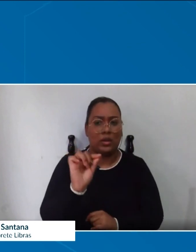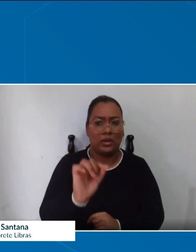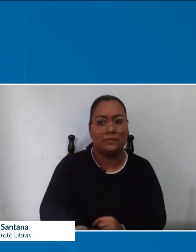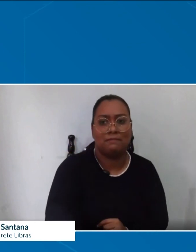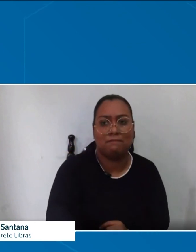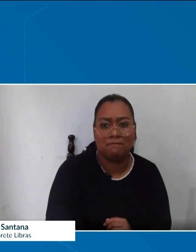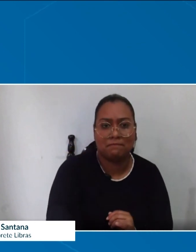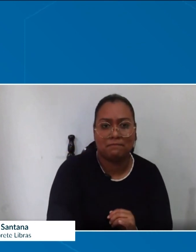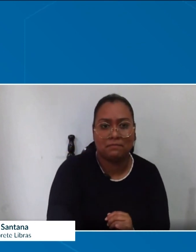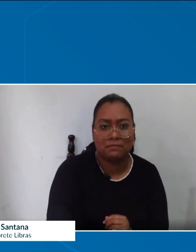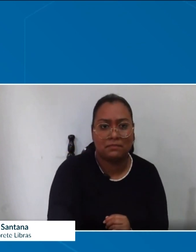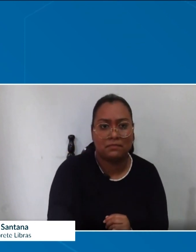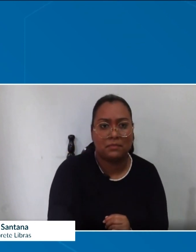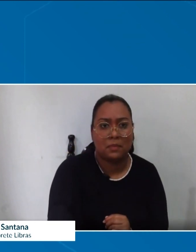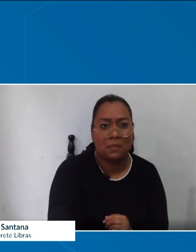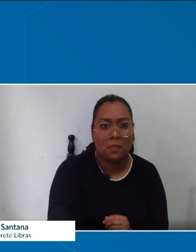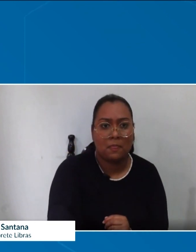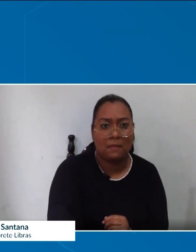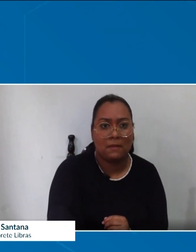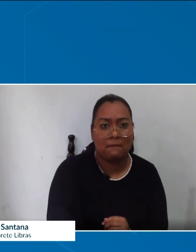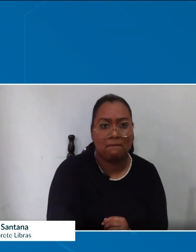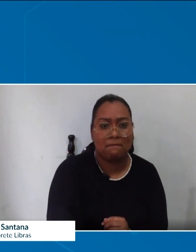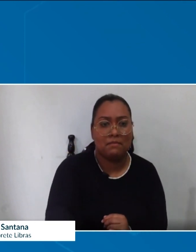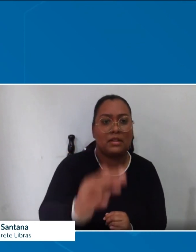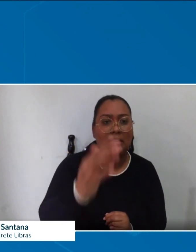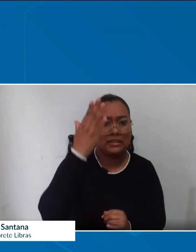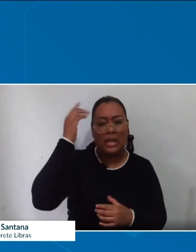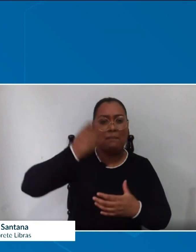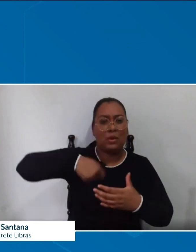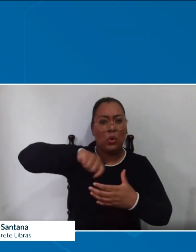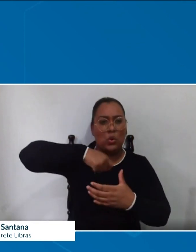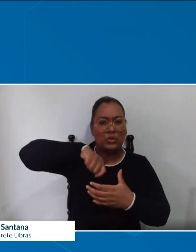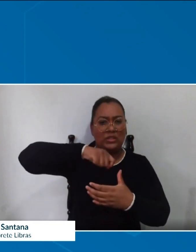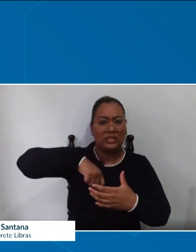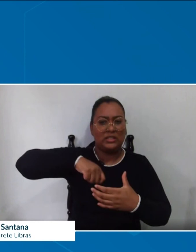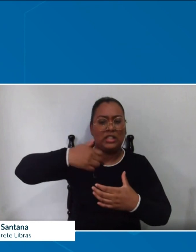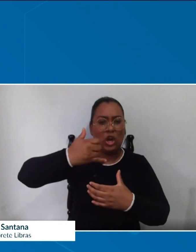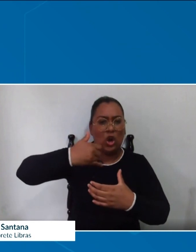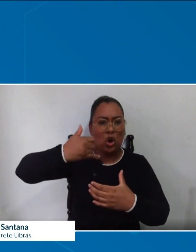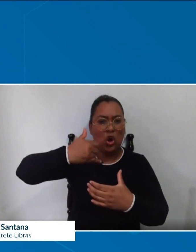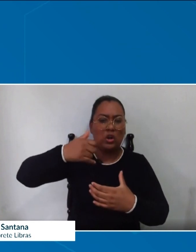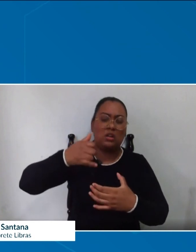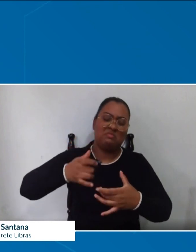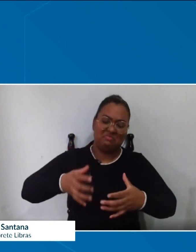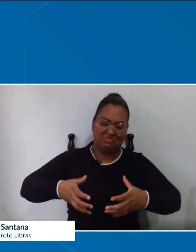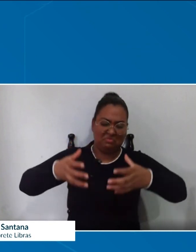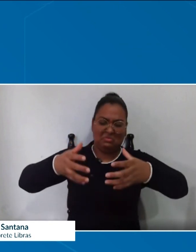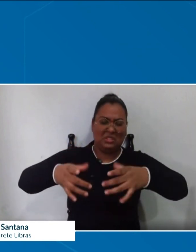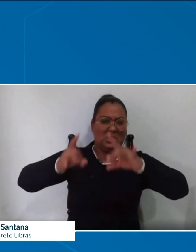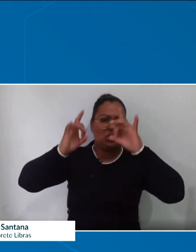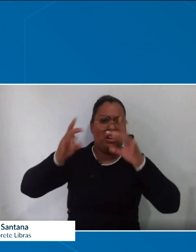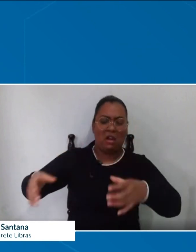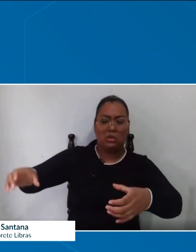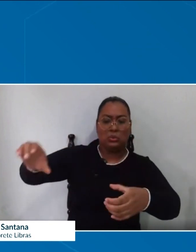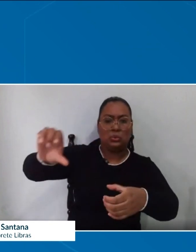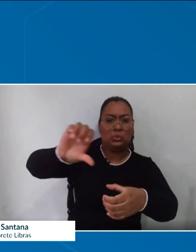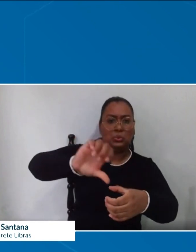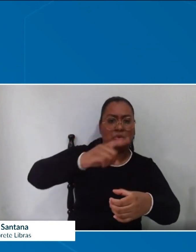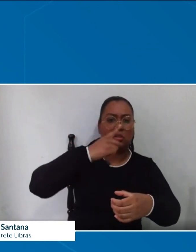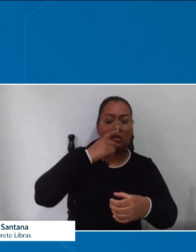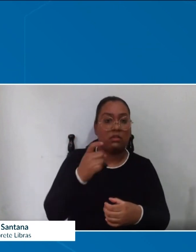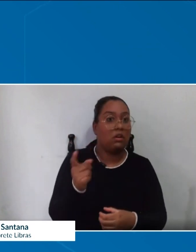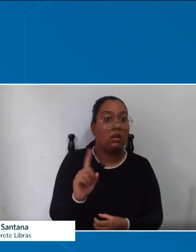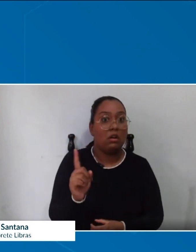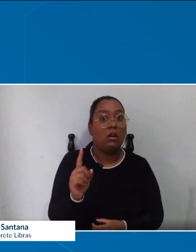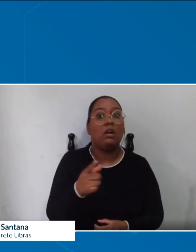de cozinha que todo mundo joga fora, né, que o pessoal joga, despreza, isso, nós temos trabalhos como o da Aisha Jussara,